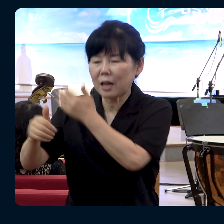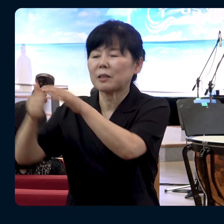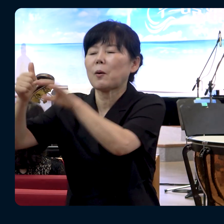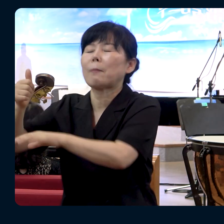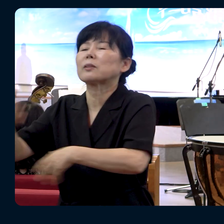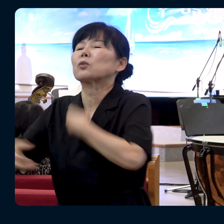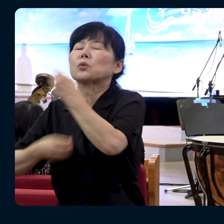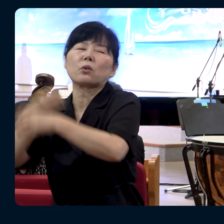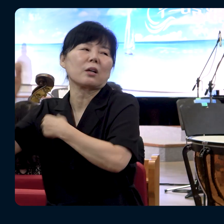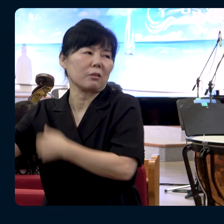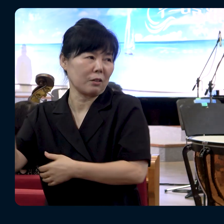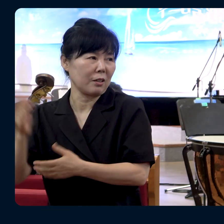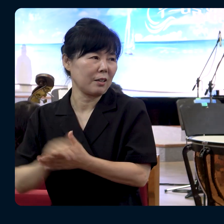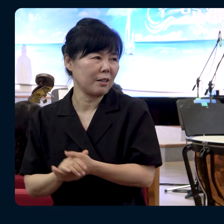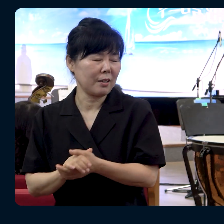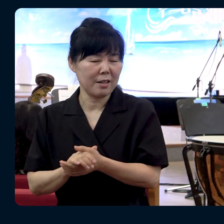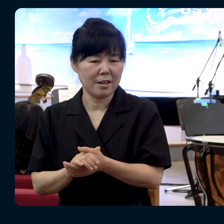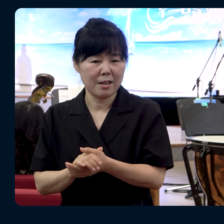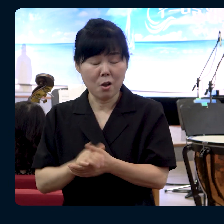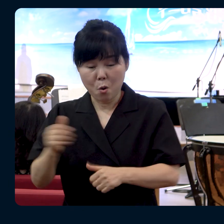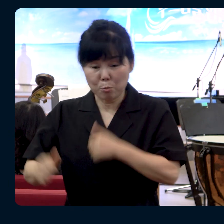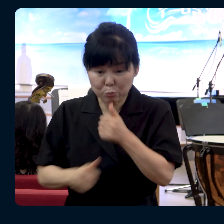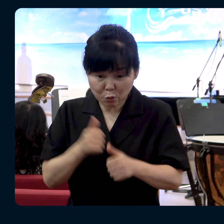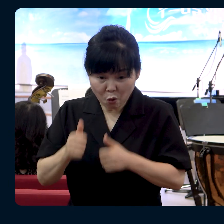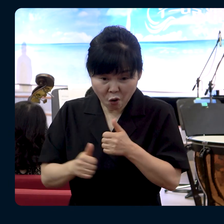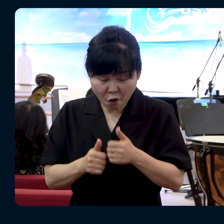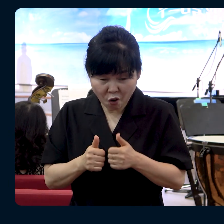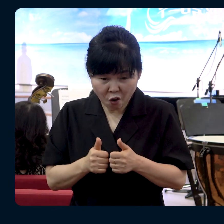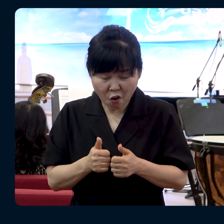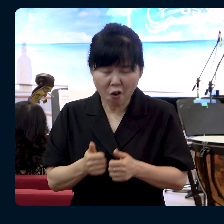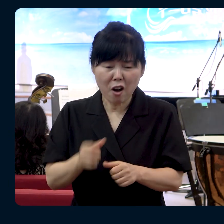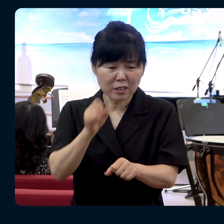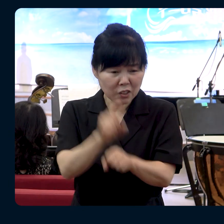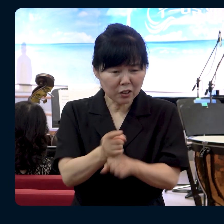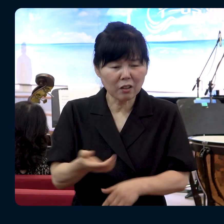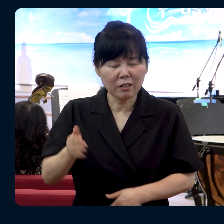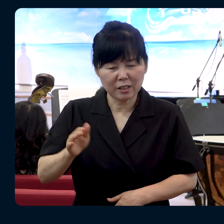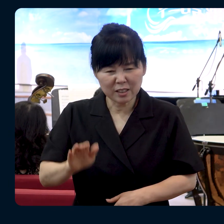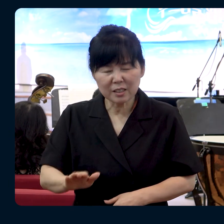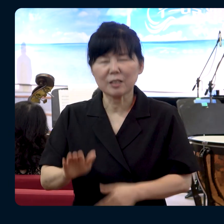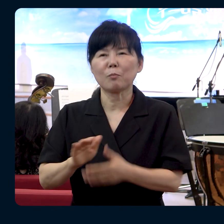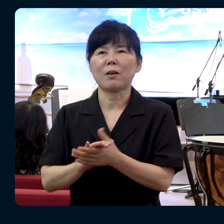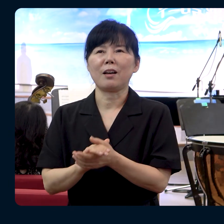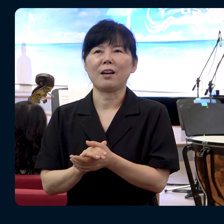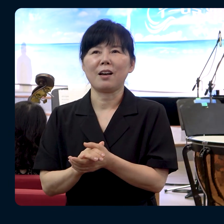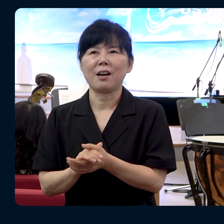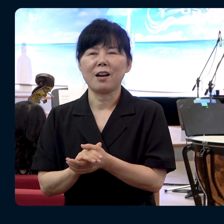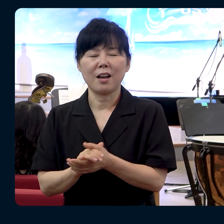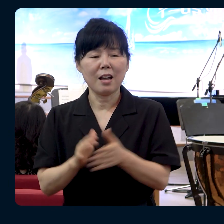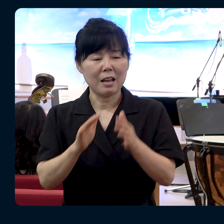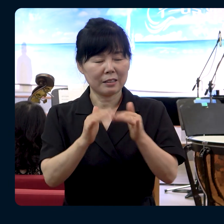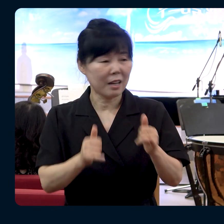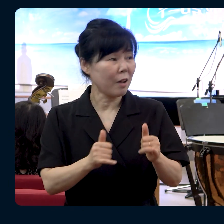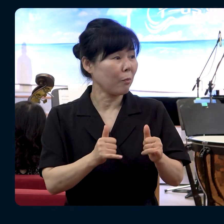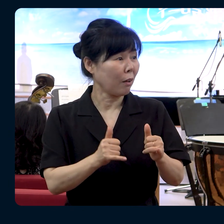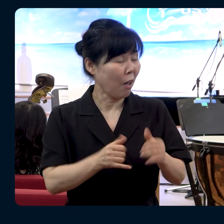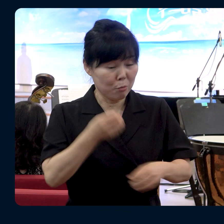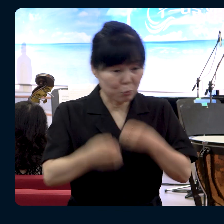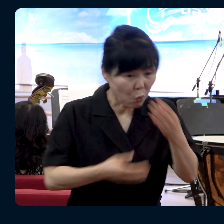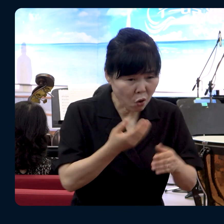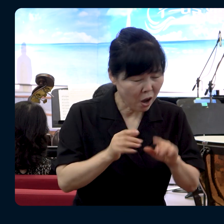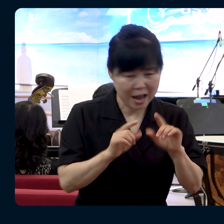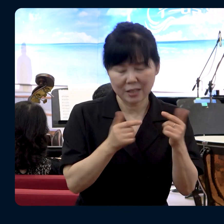사람이었지만 예수님과 함께 있음을 통해서 죄에 대해서만 분노하시는, 사람에게 분노하지 않고 오직